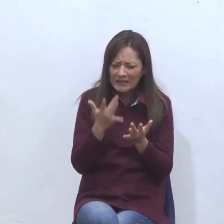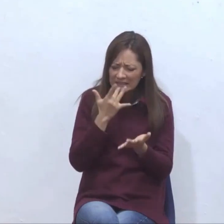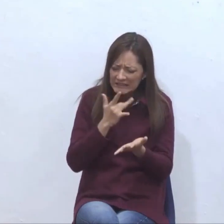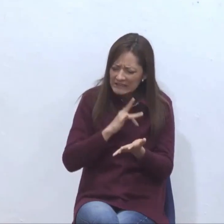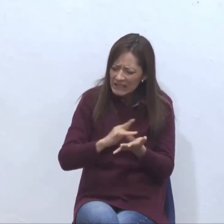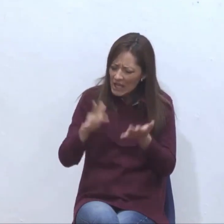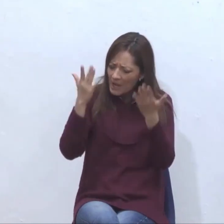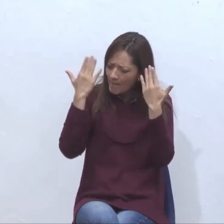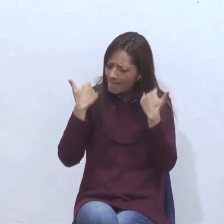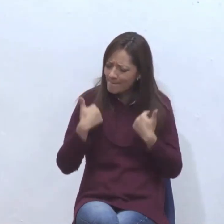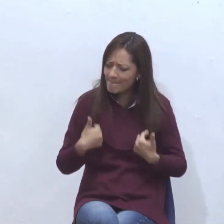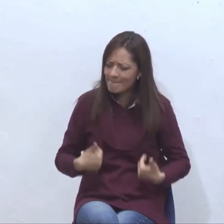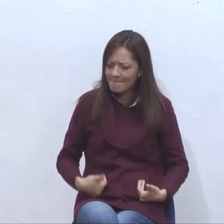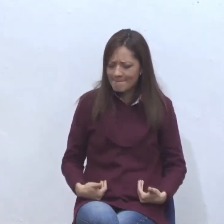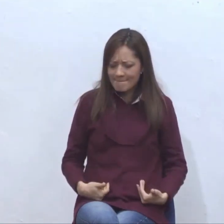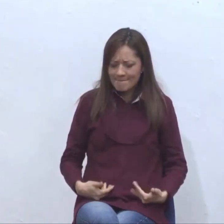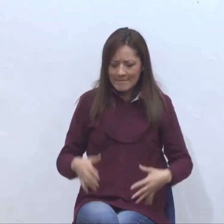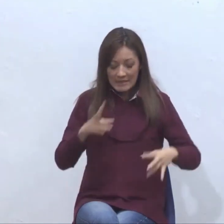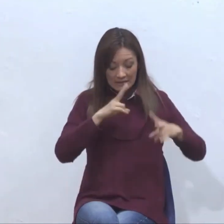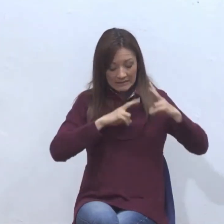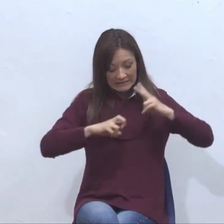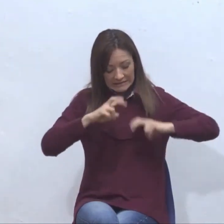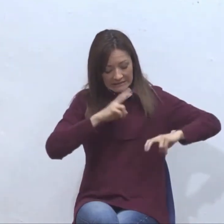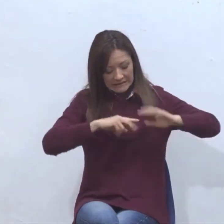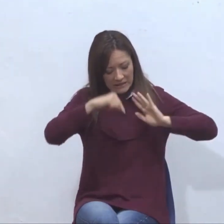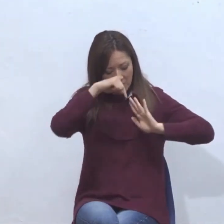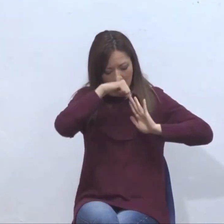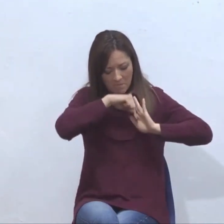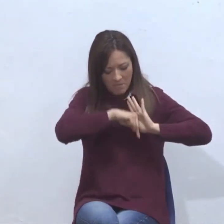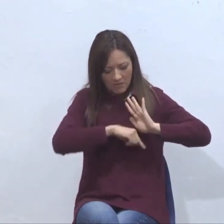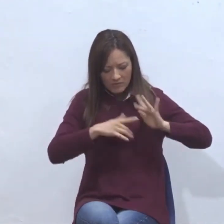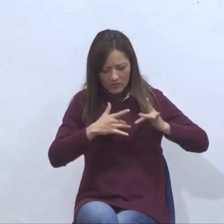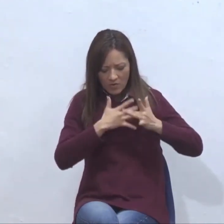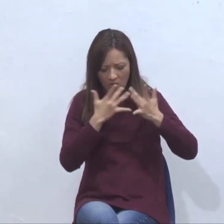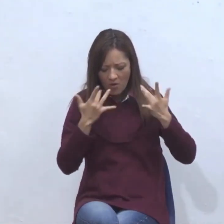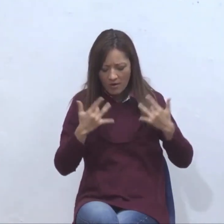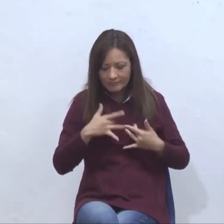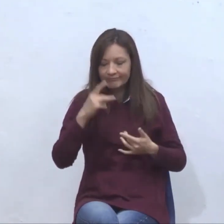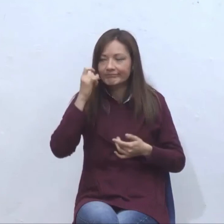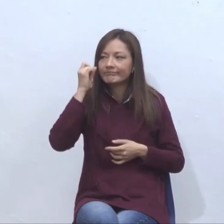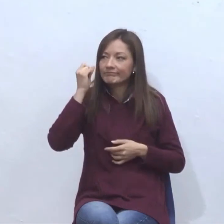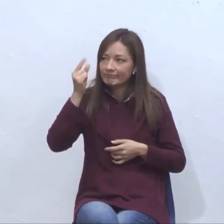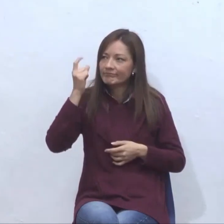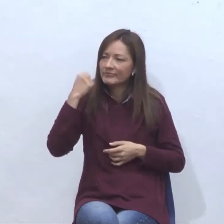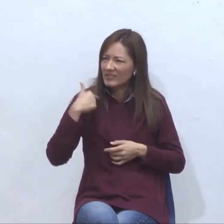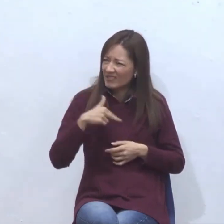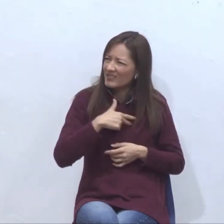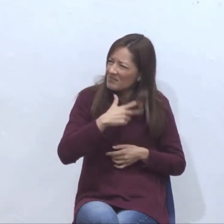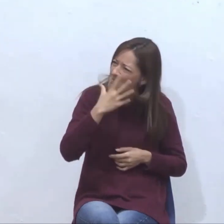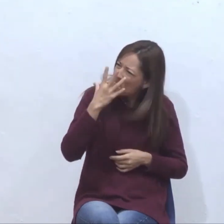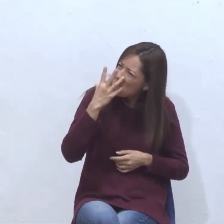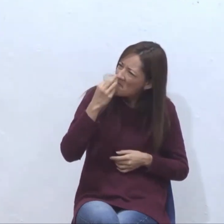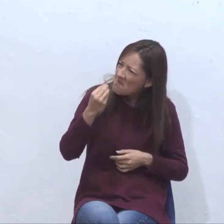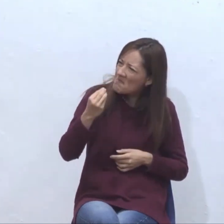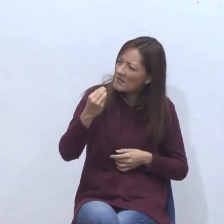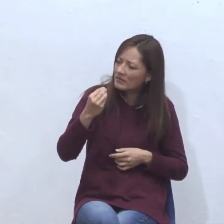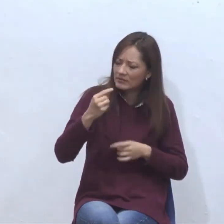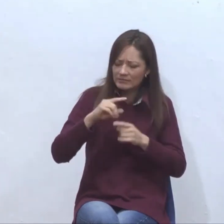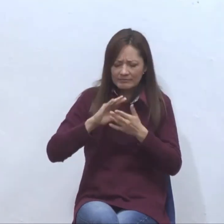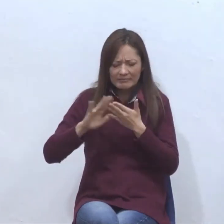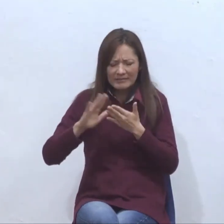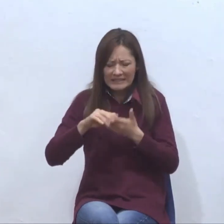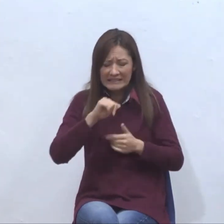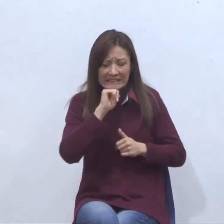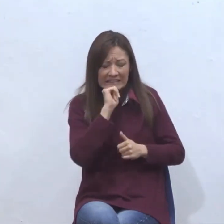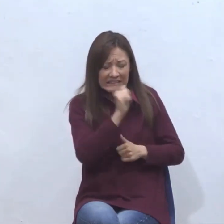limpia, que nos hace escudriñar en lo más profundo de nuestro corazón y nos hace entender que somos malos. Perdónanos por haber odiado